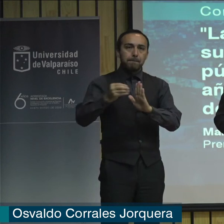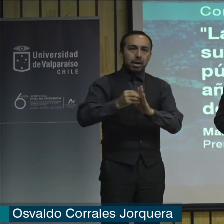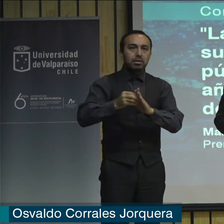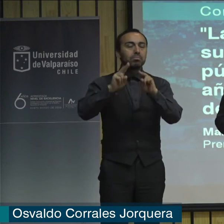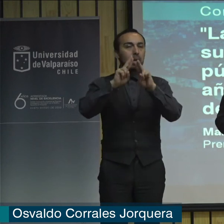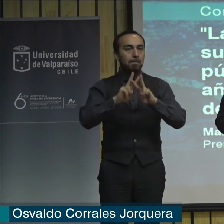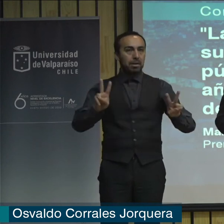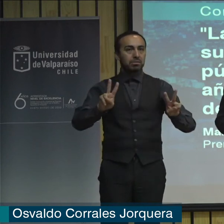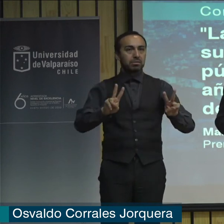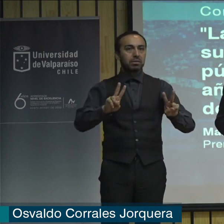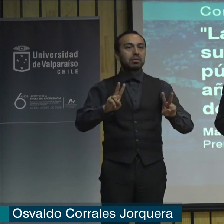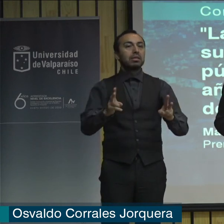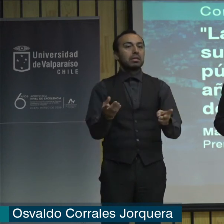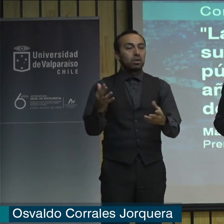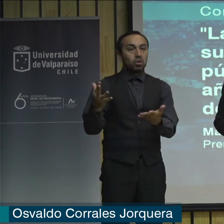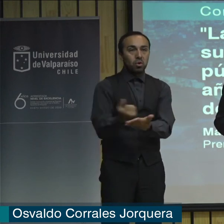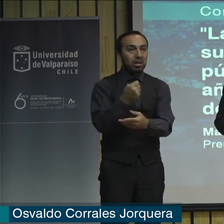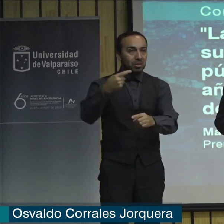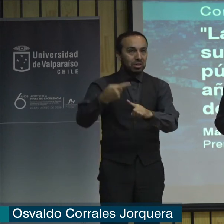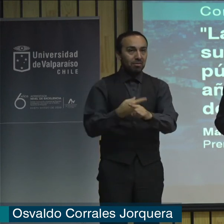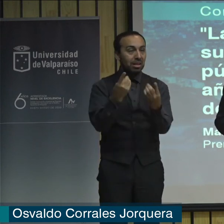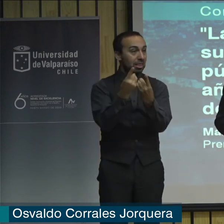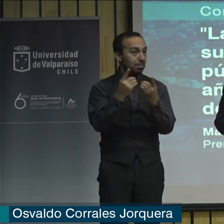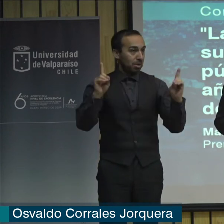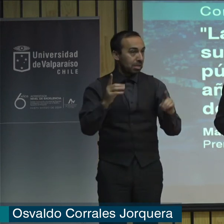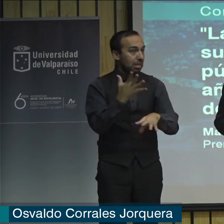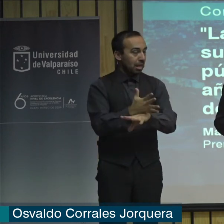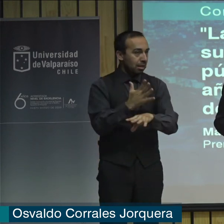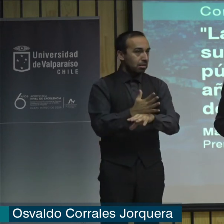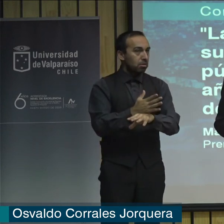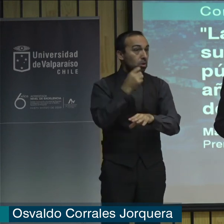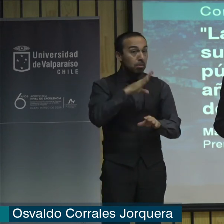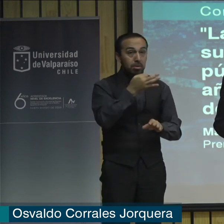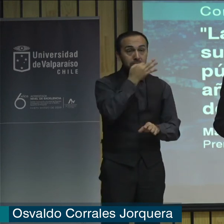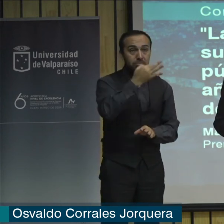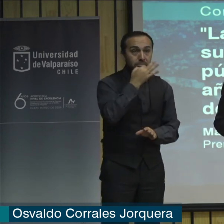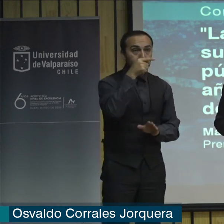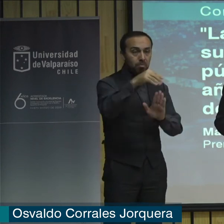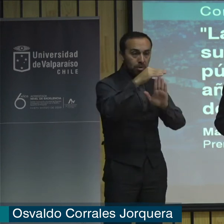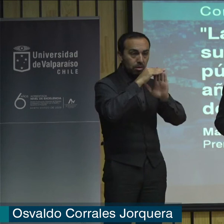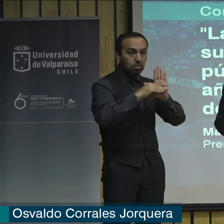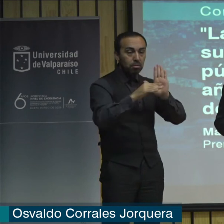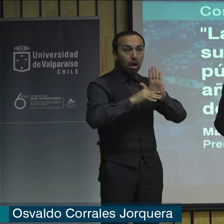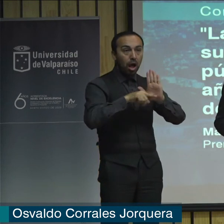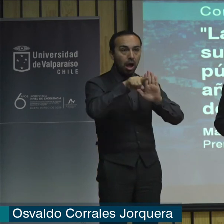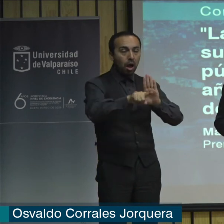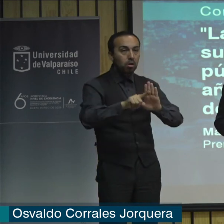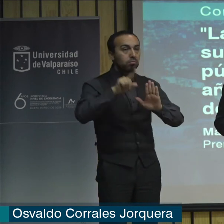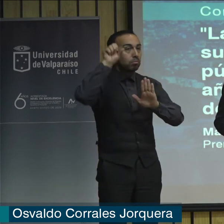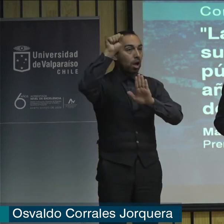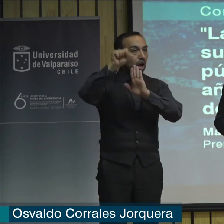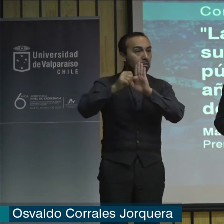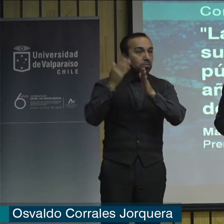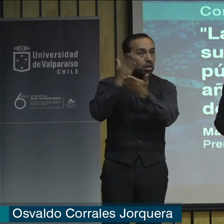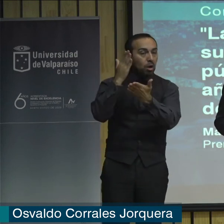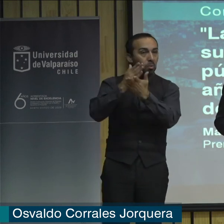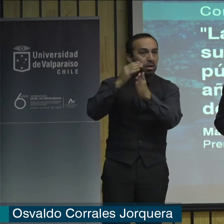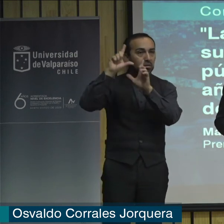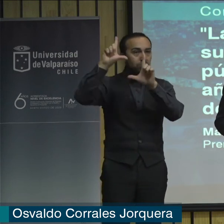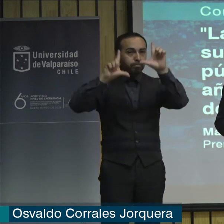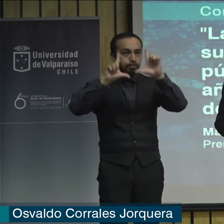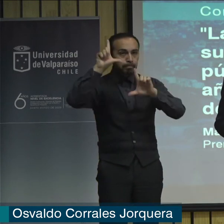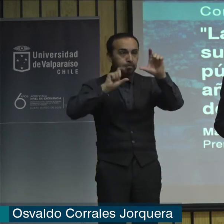la democracia solo quiero adelantar que en ese marco y gracias a una iniciativa de la escuela de cine otorgaremos el doctorado